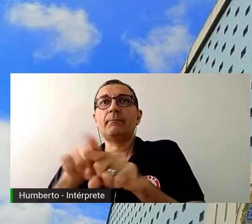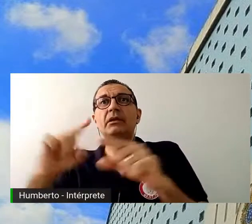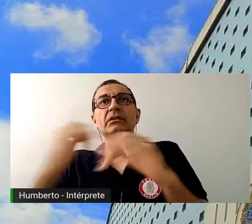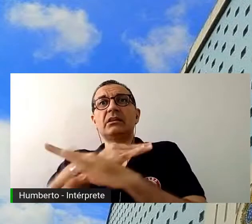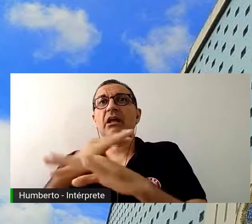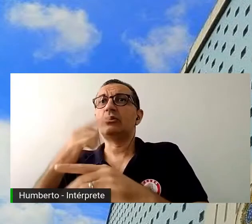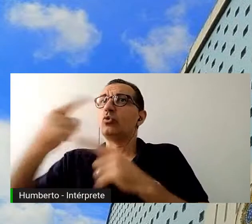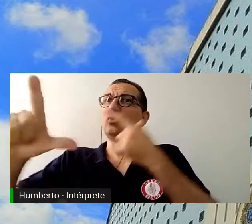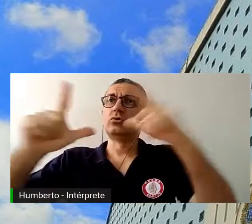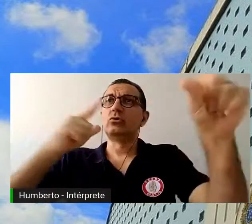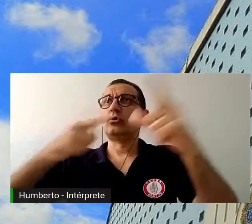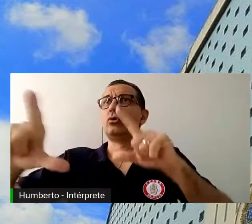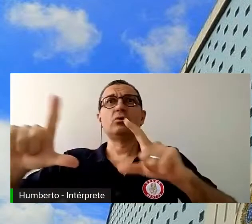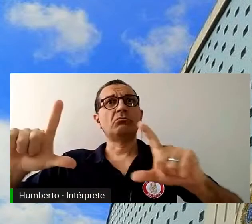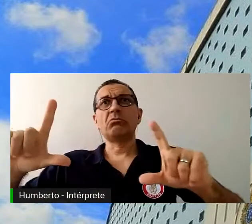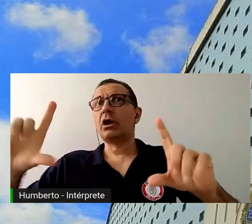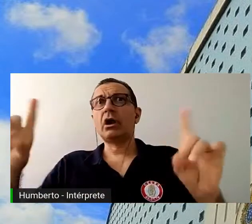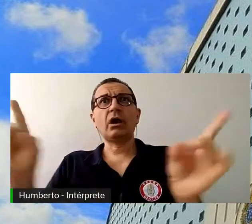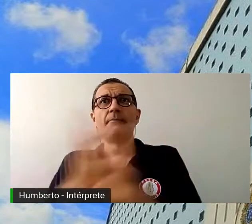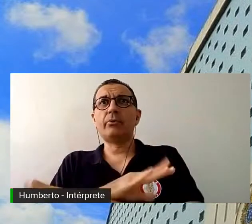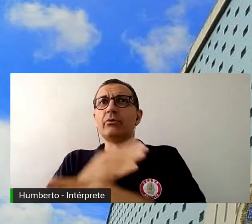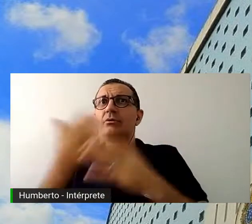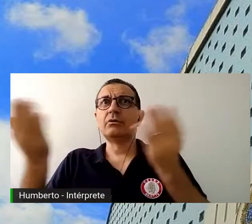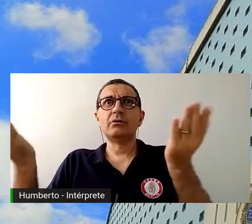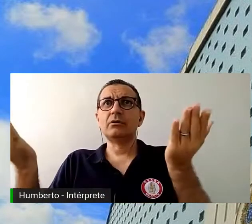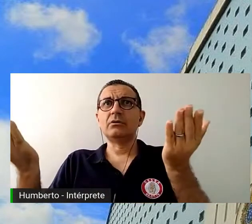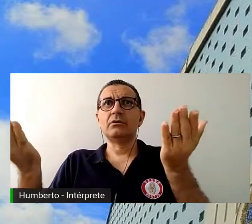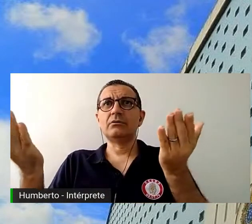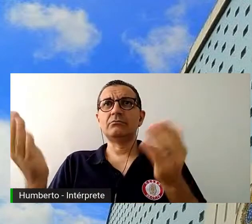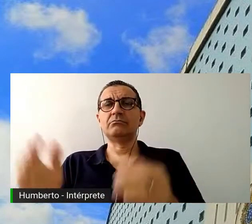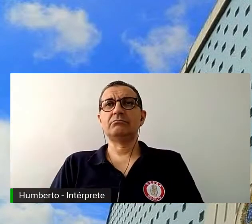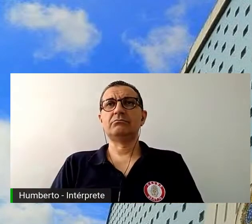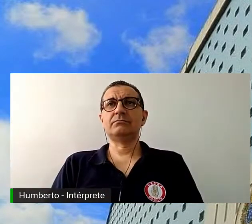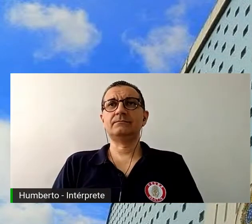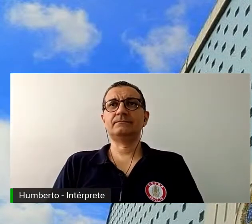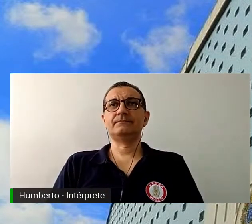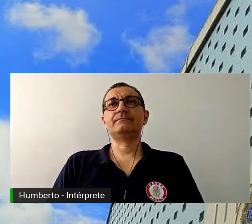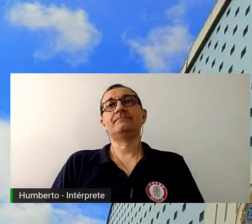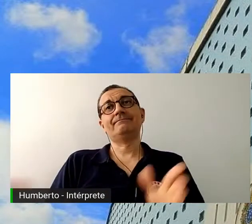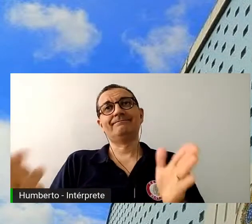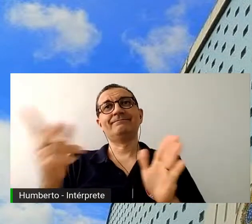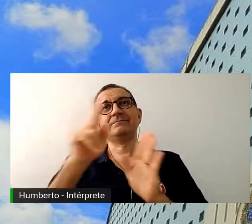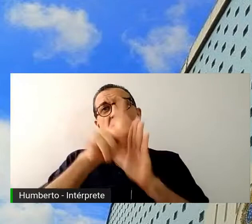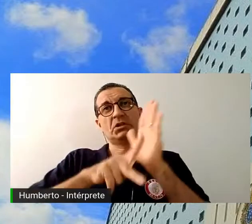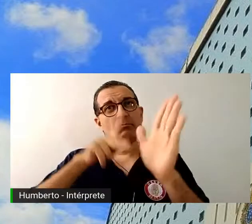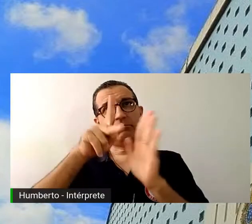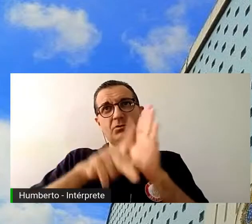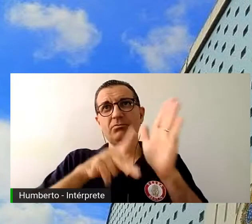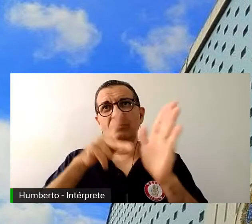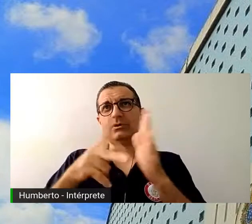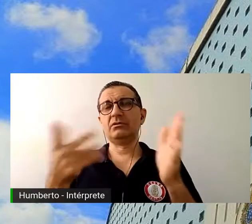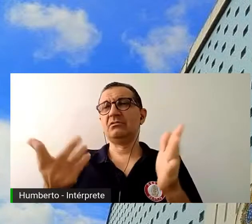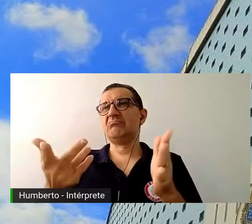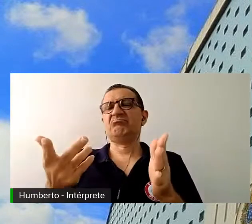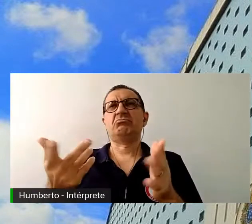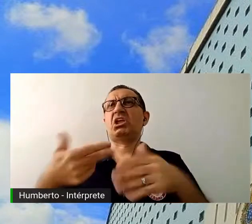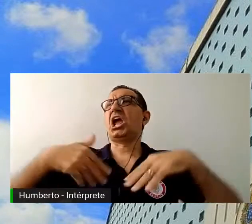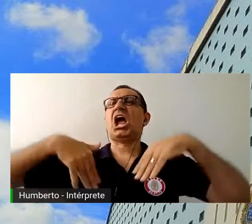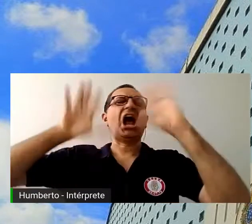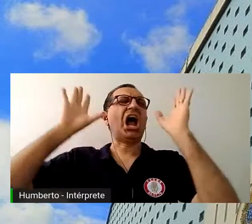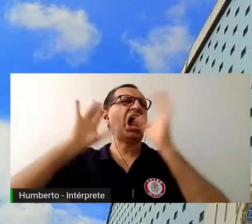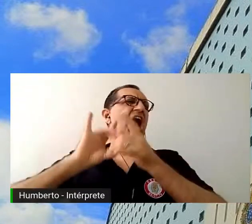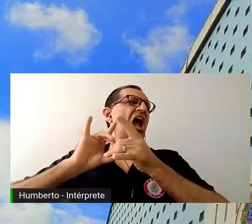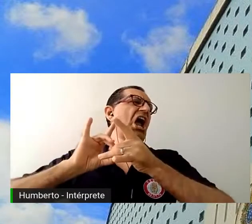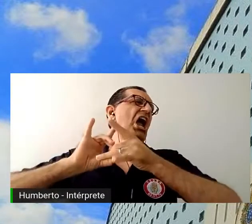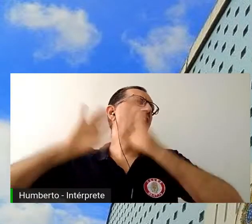Enfim, acontecer a tragédia e influenciaram a população para a transgressão de normas sanitárias simples,